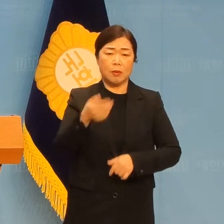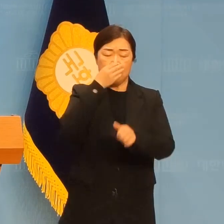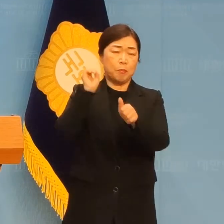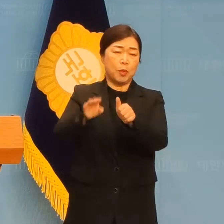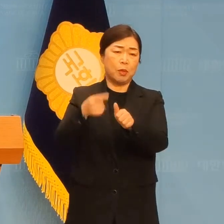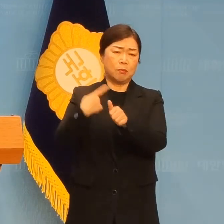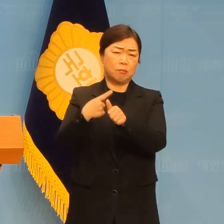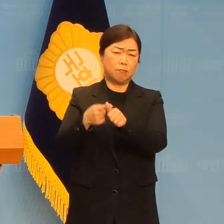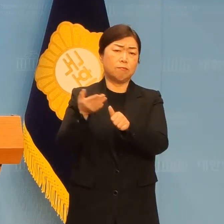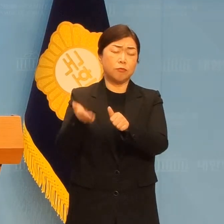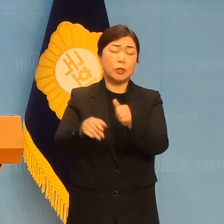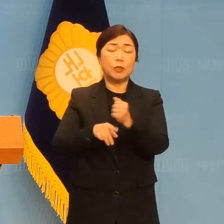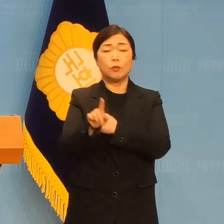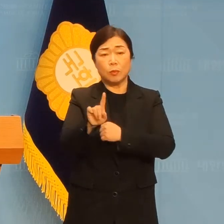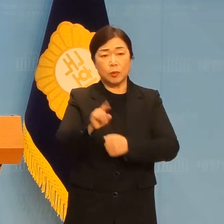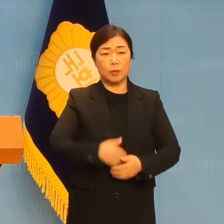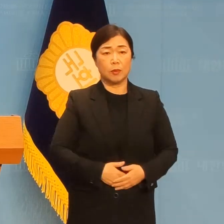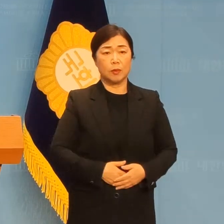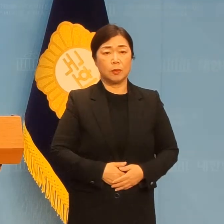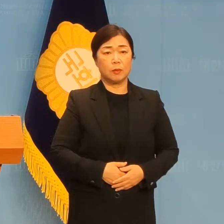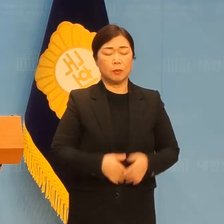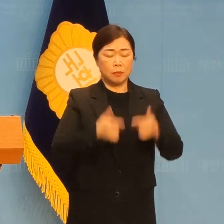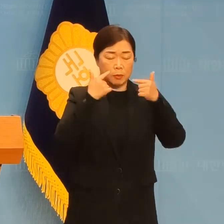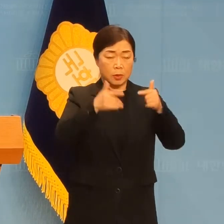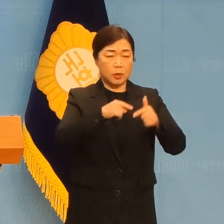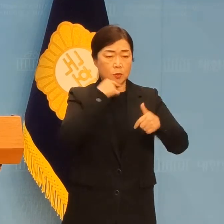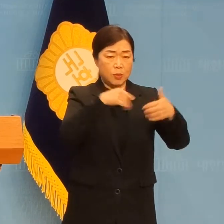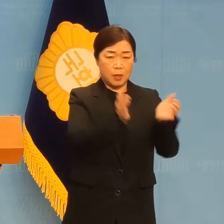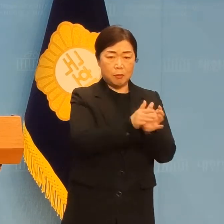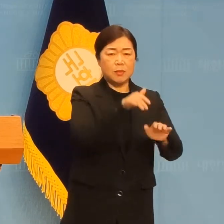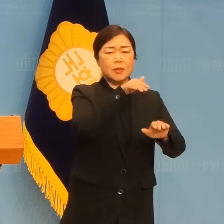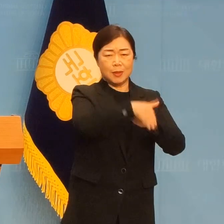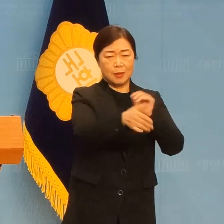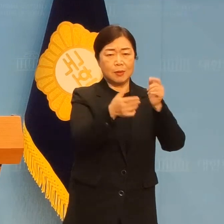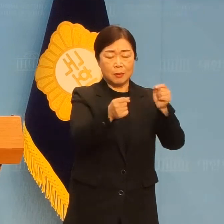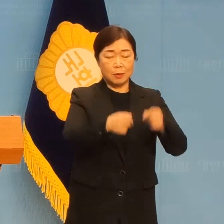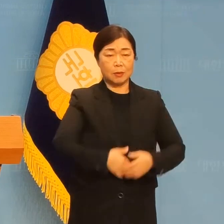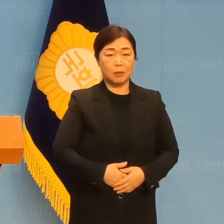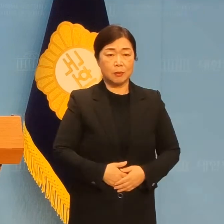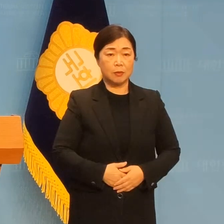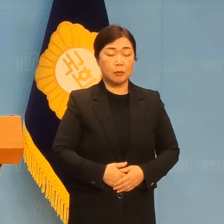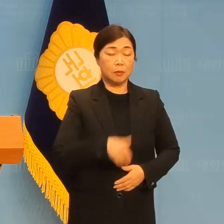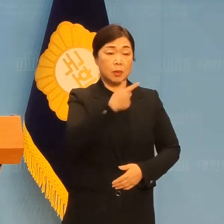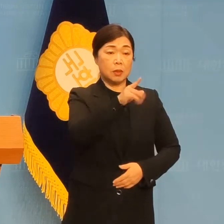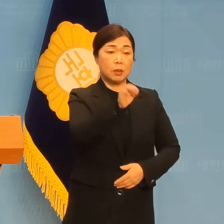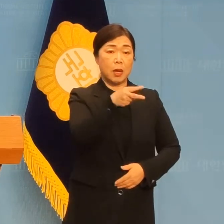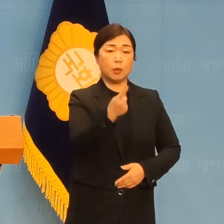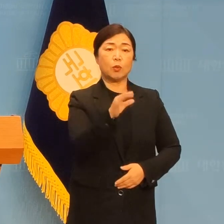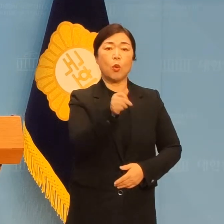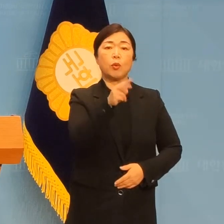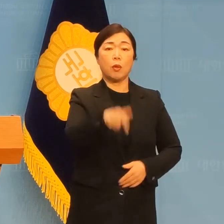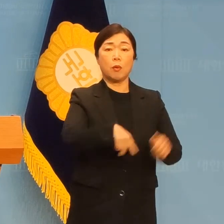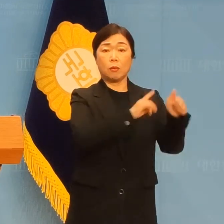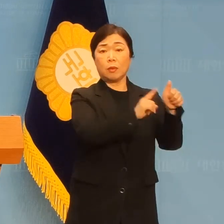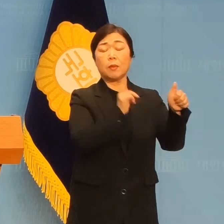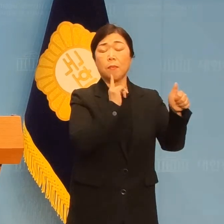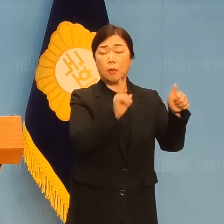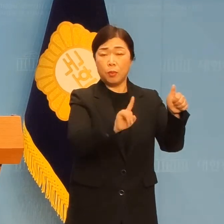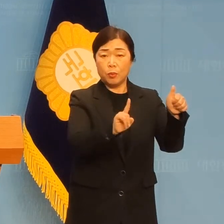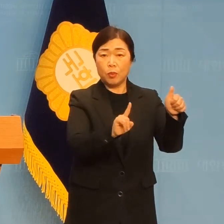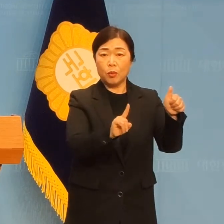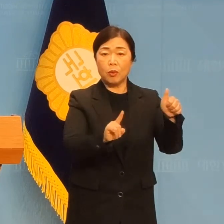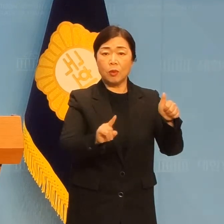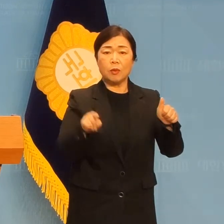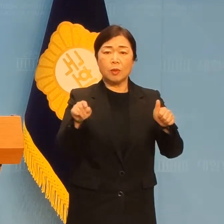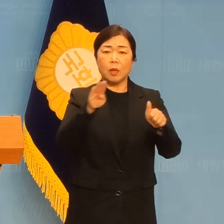메시지였습니다. 국민의힘 장동혁 대표는 박민영 대변인에게 고작 엄중 경고 조치를 했을